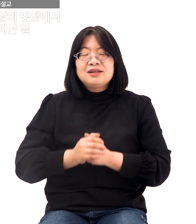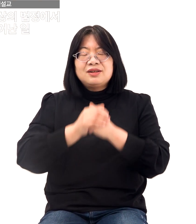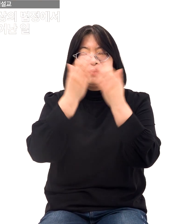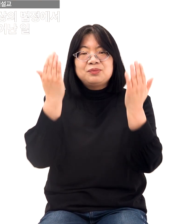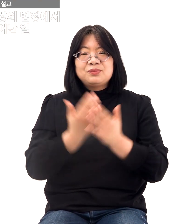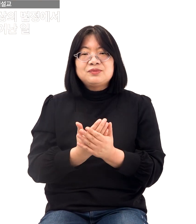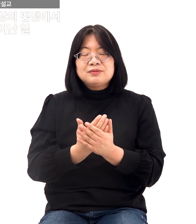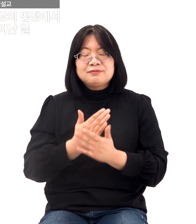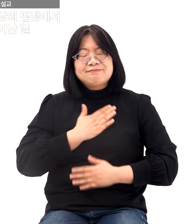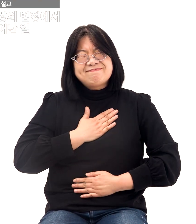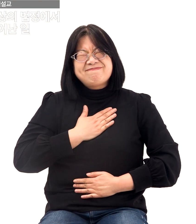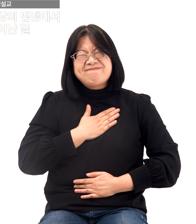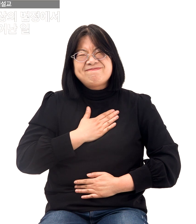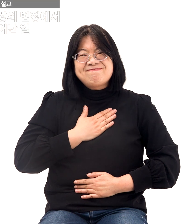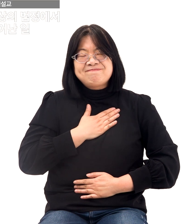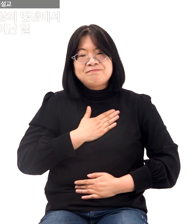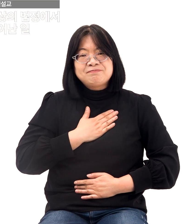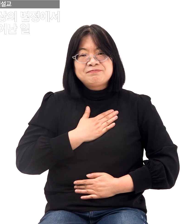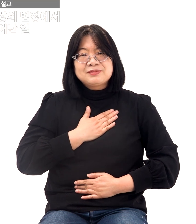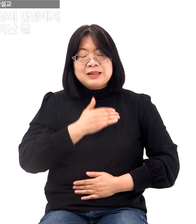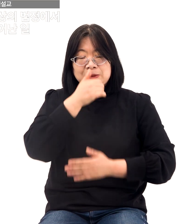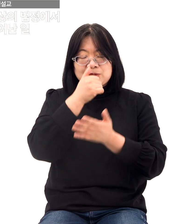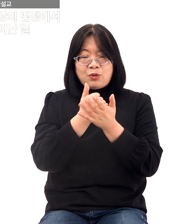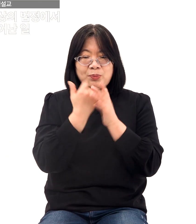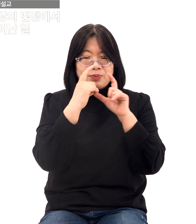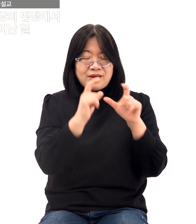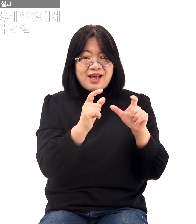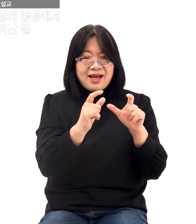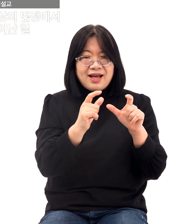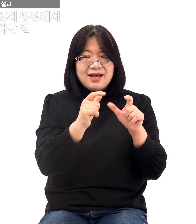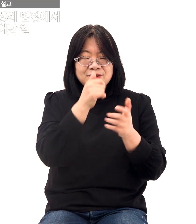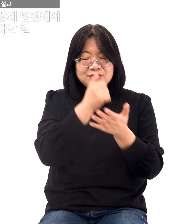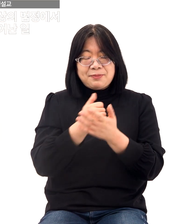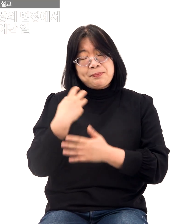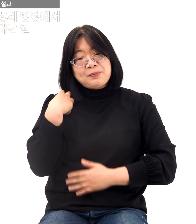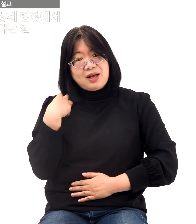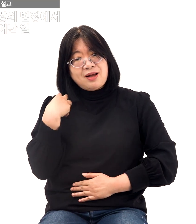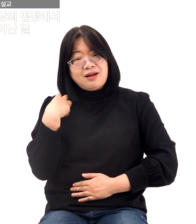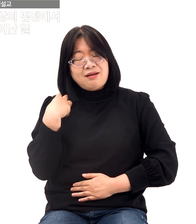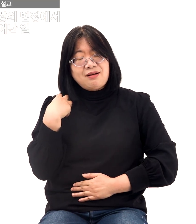모든 정서적으로 정죄감에 자책감에